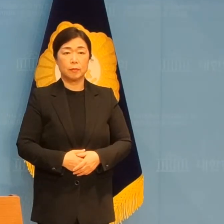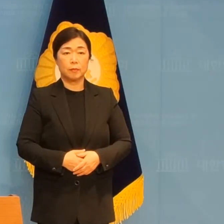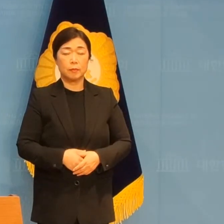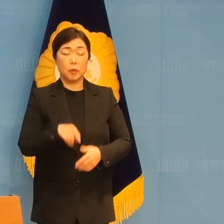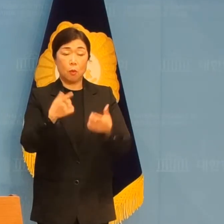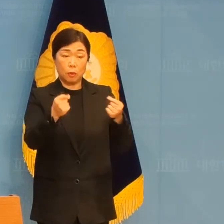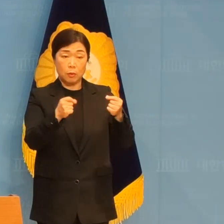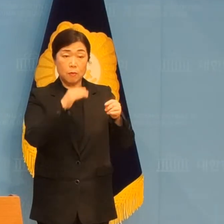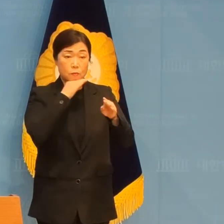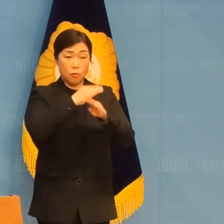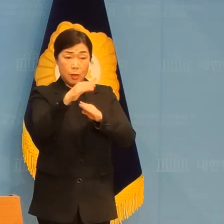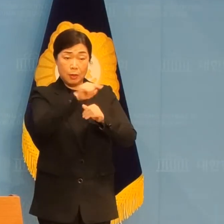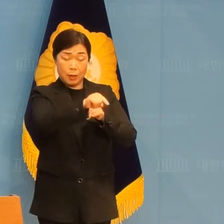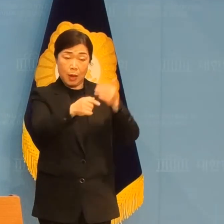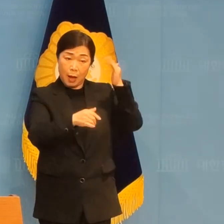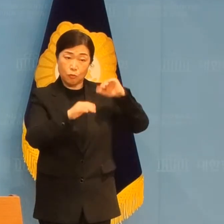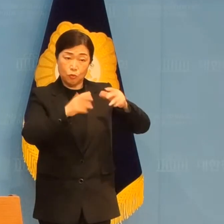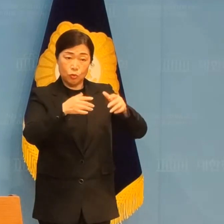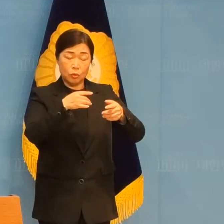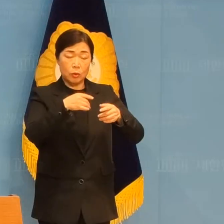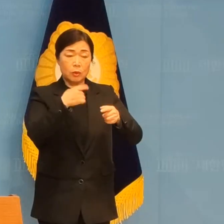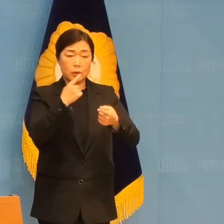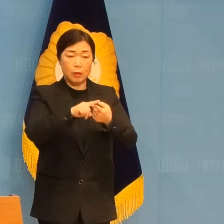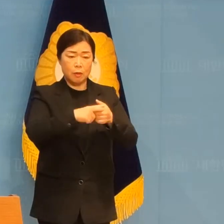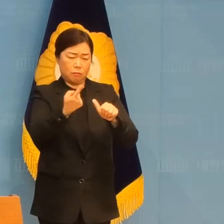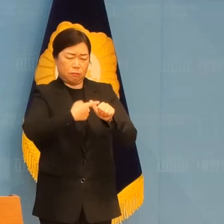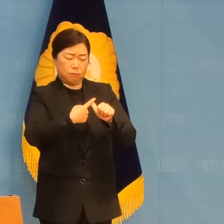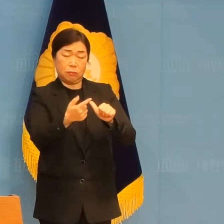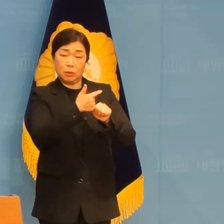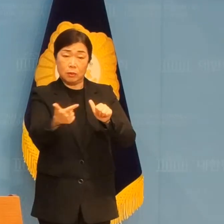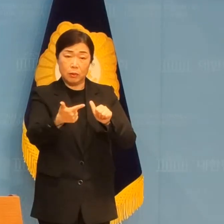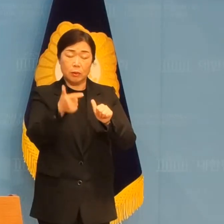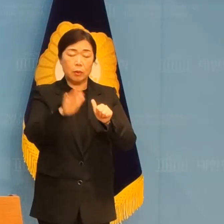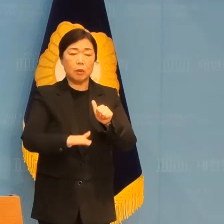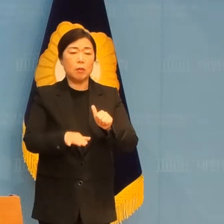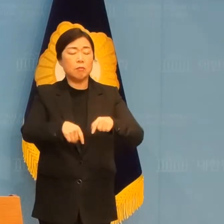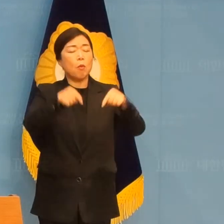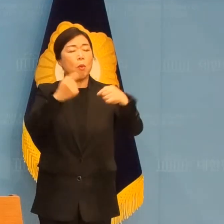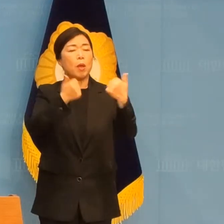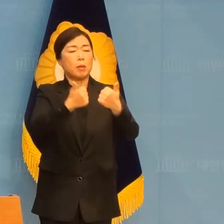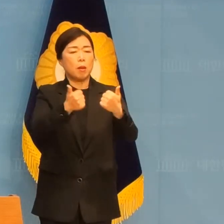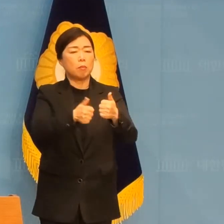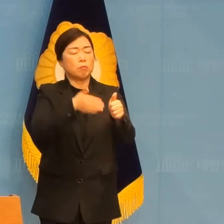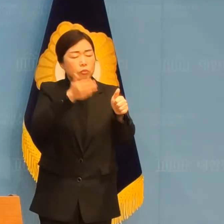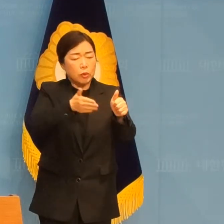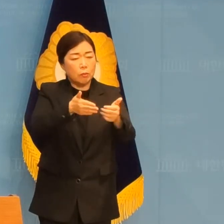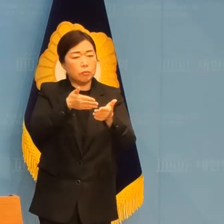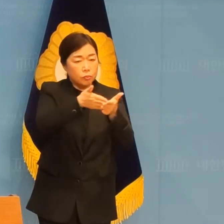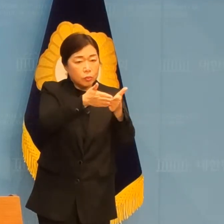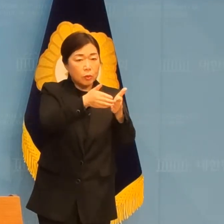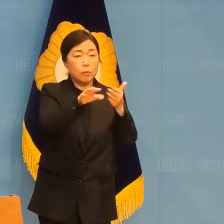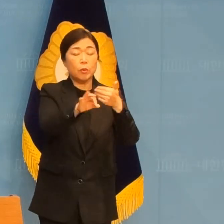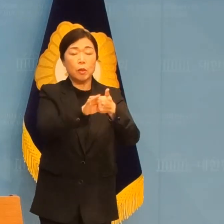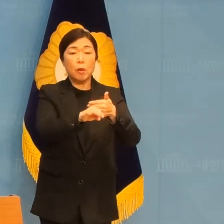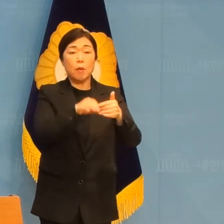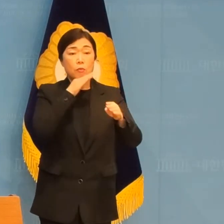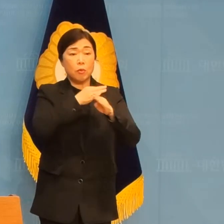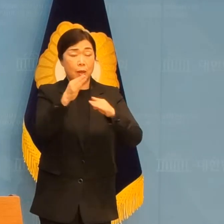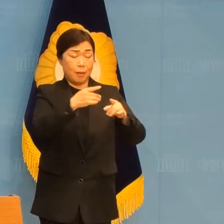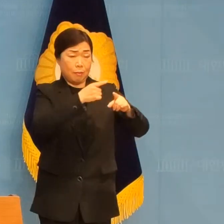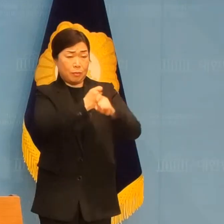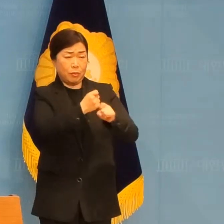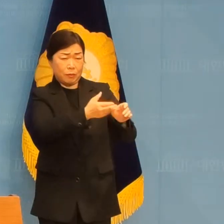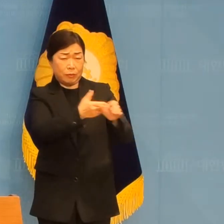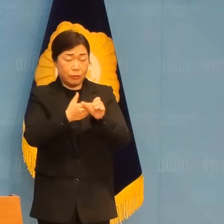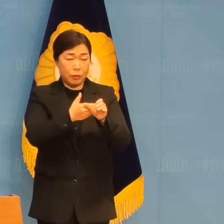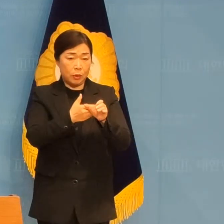이러한 상황에서 실효성 있는 성과를 기대하기 어려운 회담을 제안하며 북한의 도발 의지를 꺾을 수 있다고 생각하는